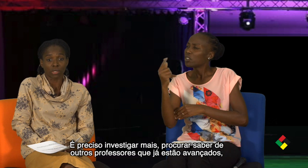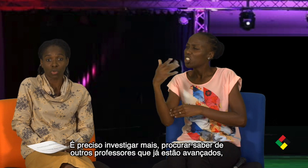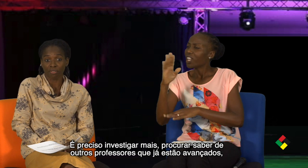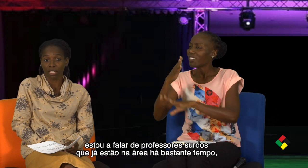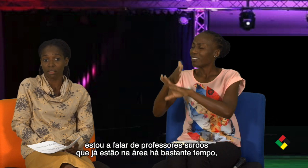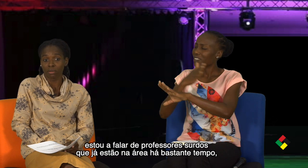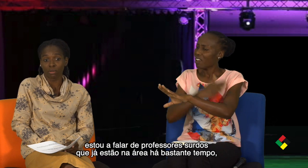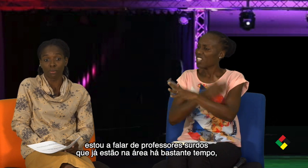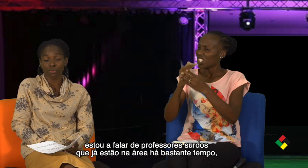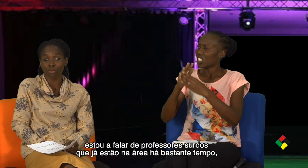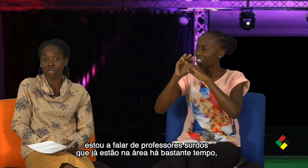Estou a falar de professores